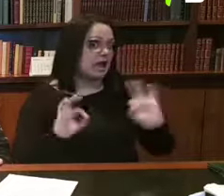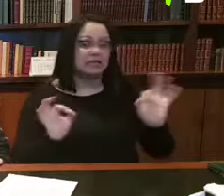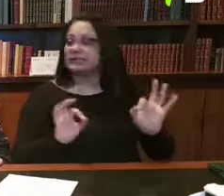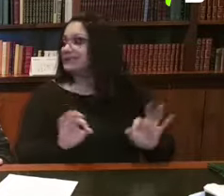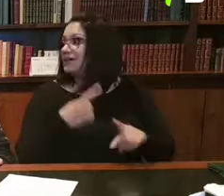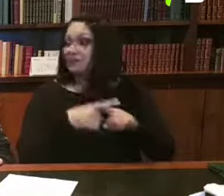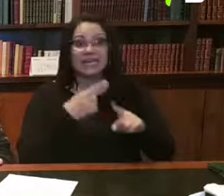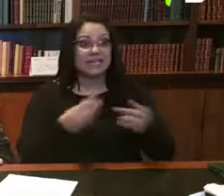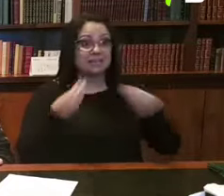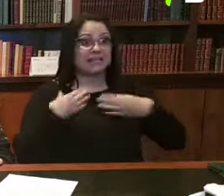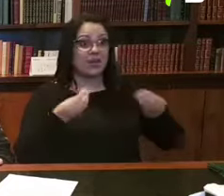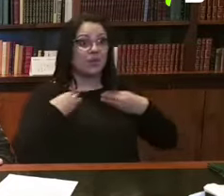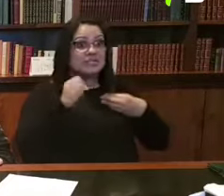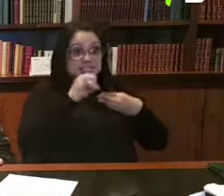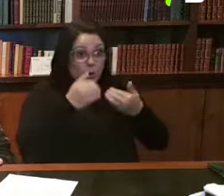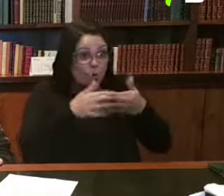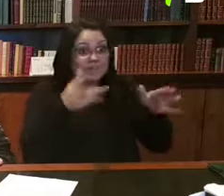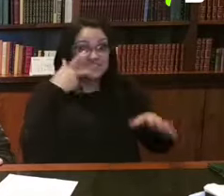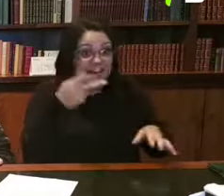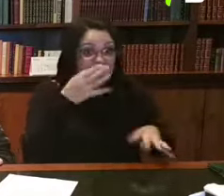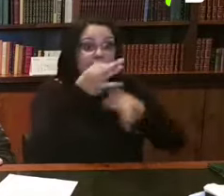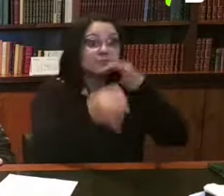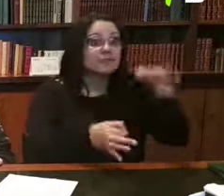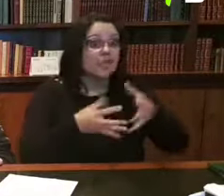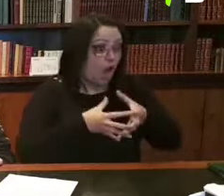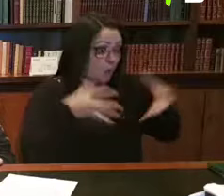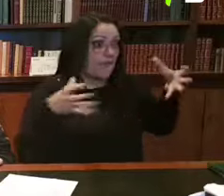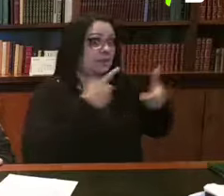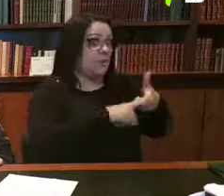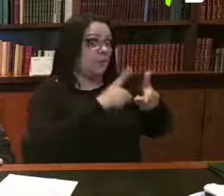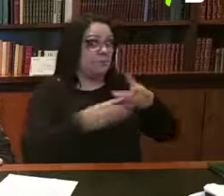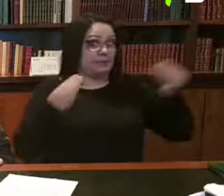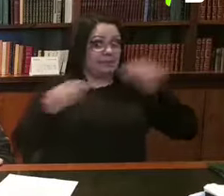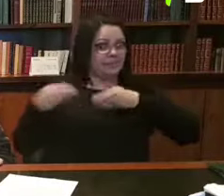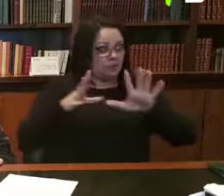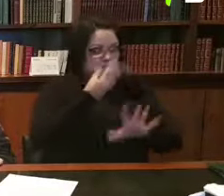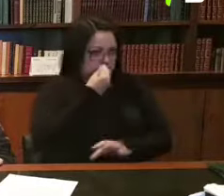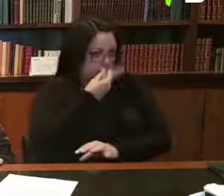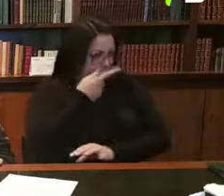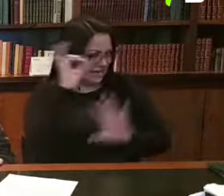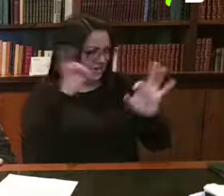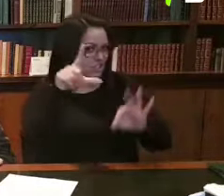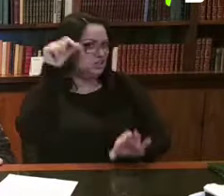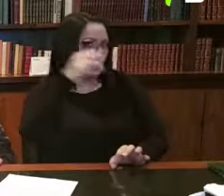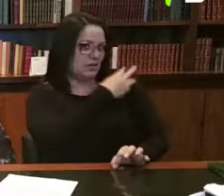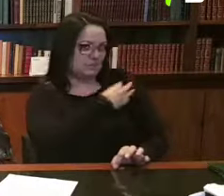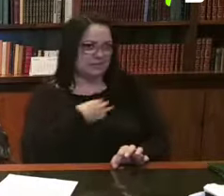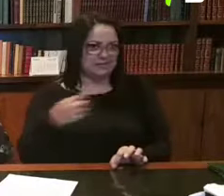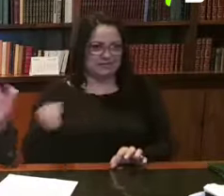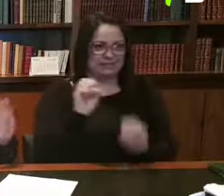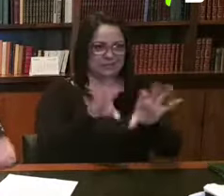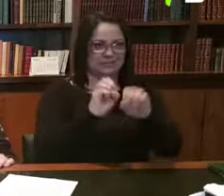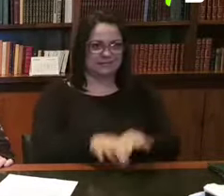que eu já tinha me dado uma pessoa no ministério se eu converso a dar palpite eu só tô aguentando meu problema eu não fiquei quieto é quando você